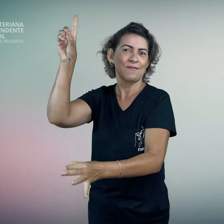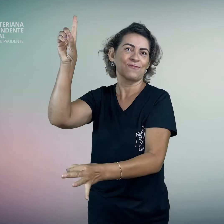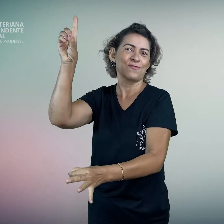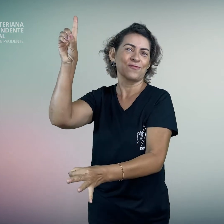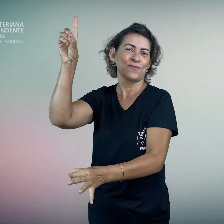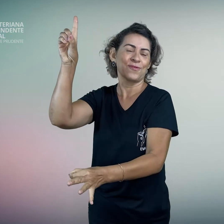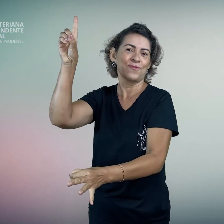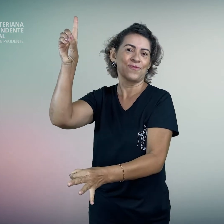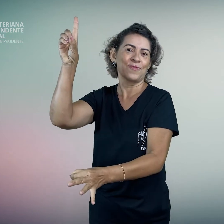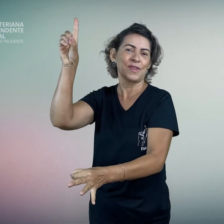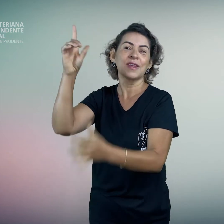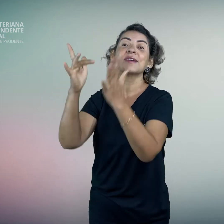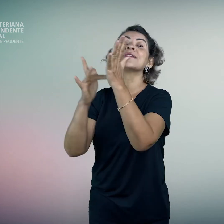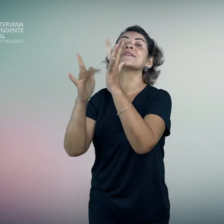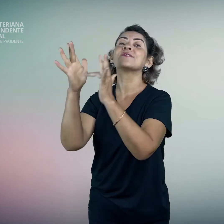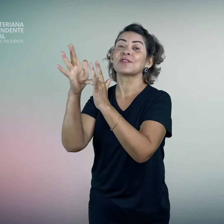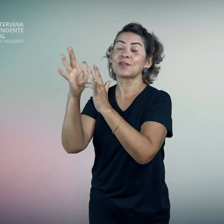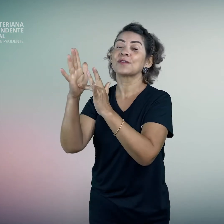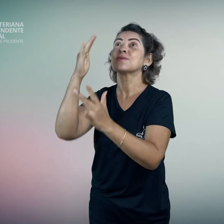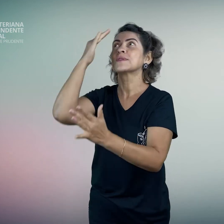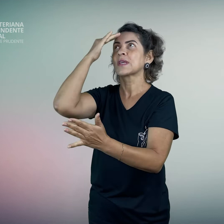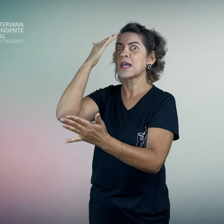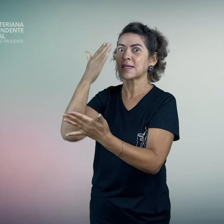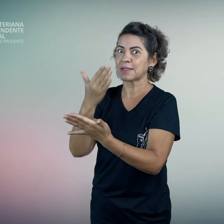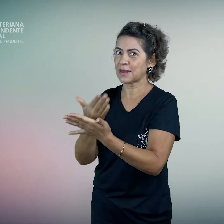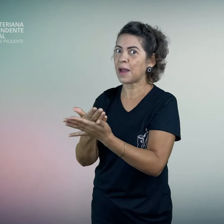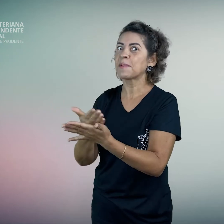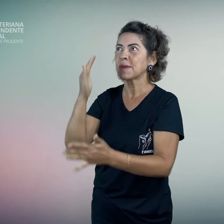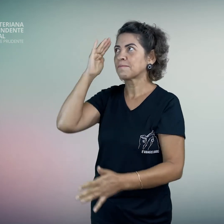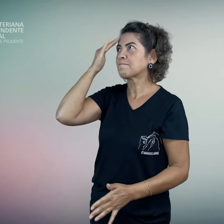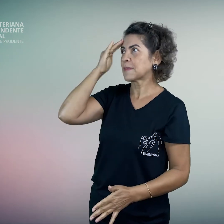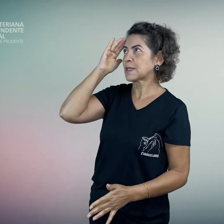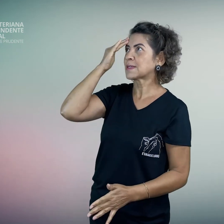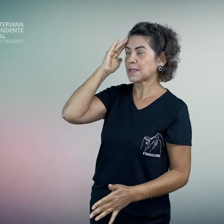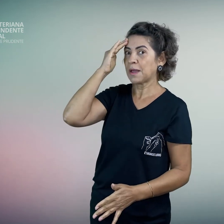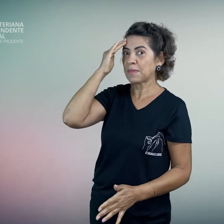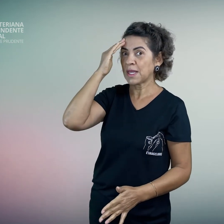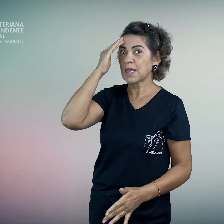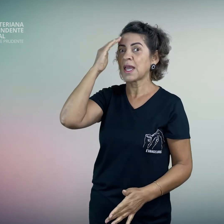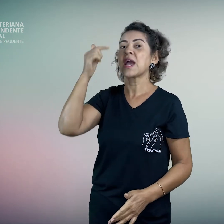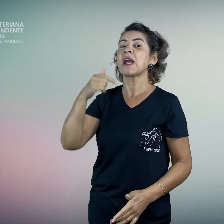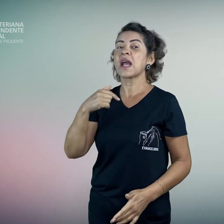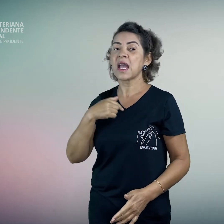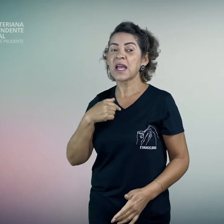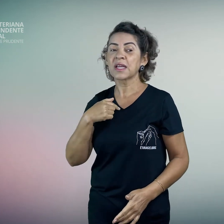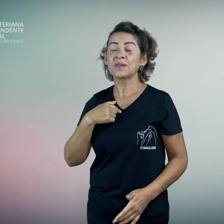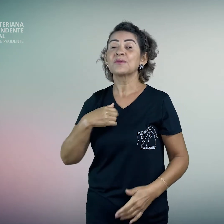Fez isso pois sabia que ele mesmo estava sendo uma vítima de um mundo caído